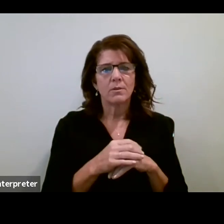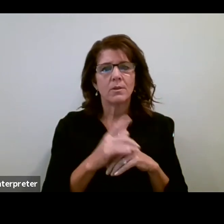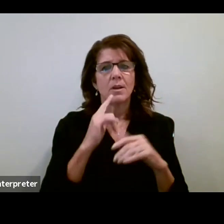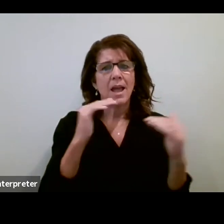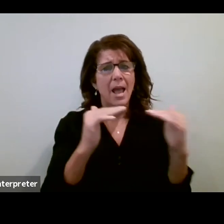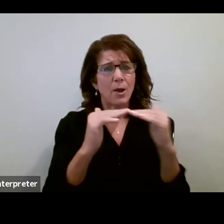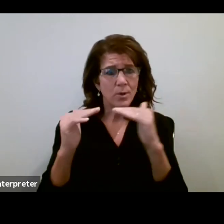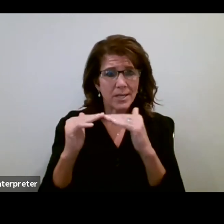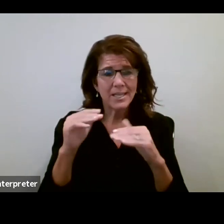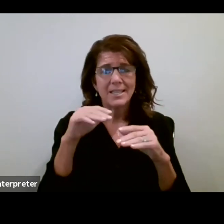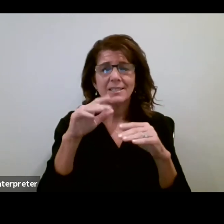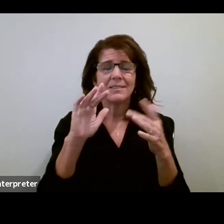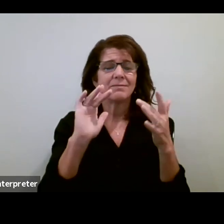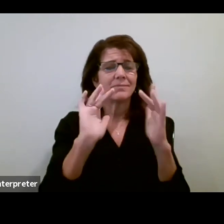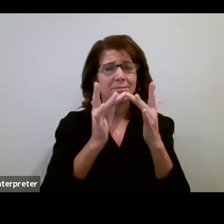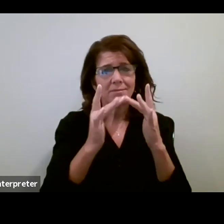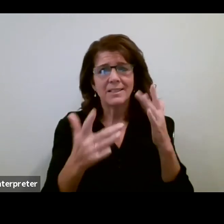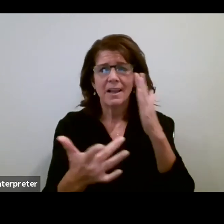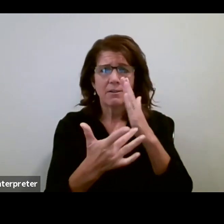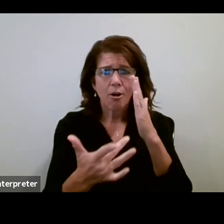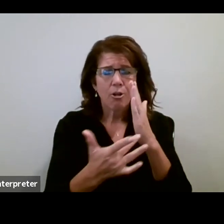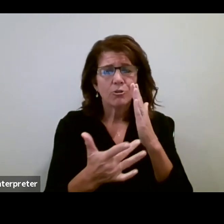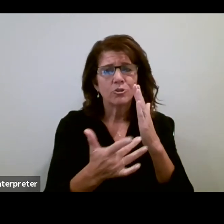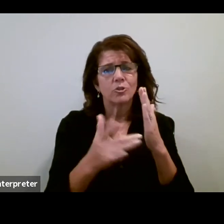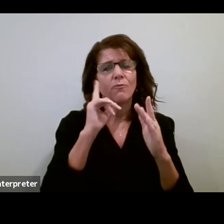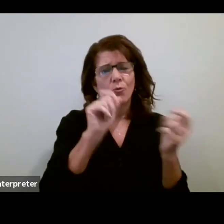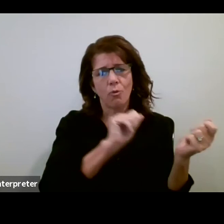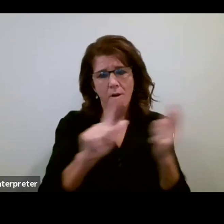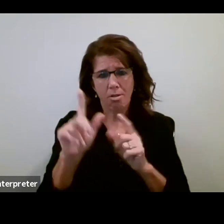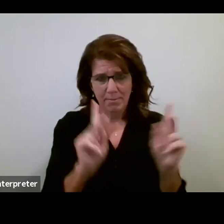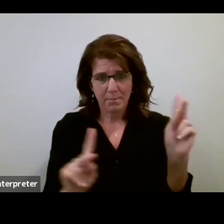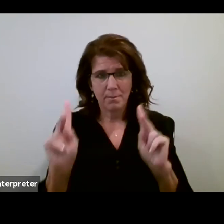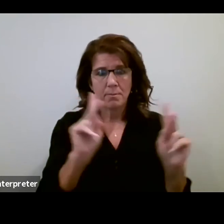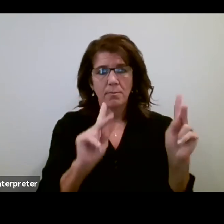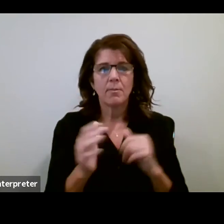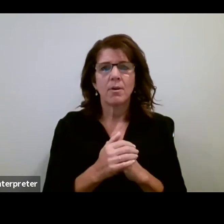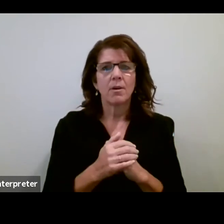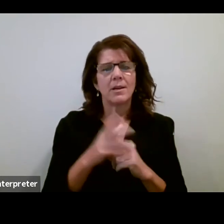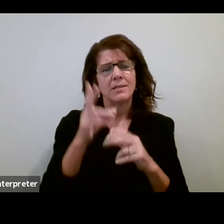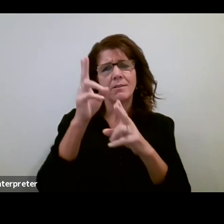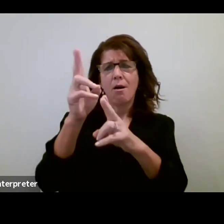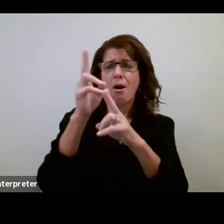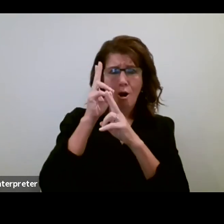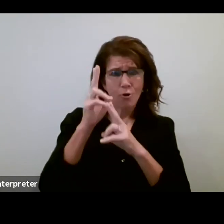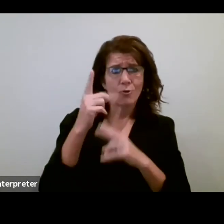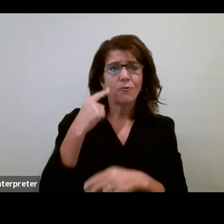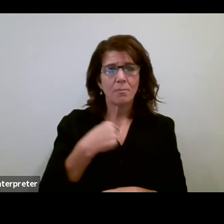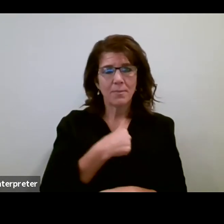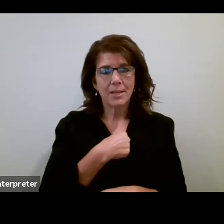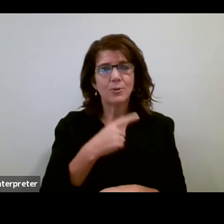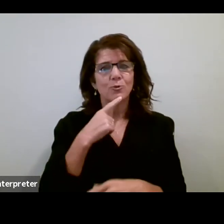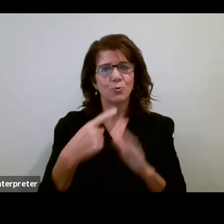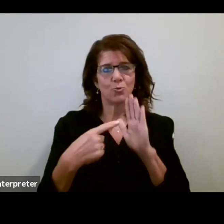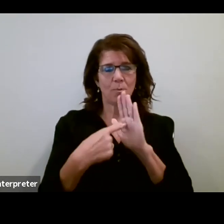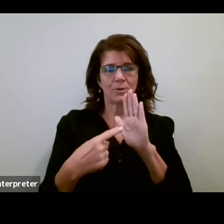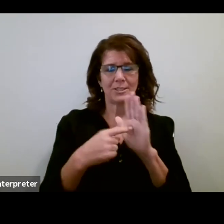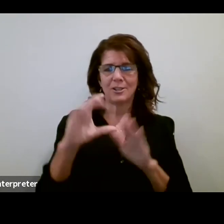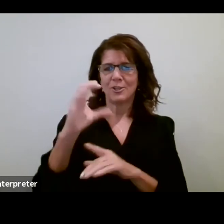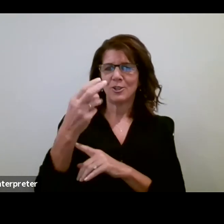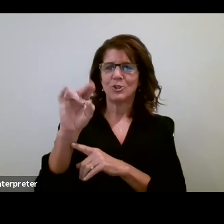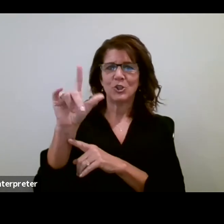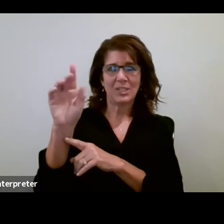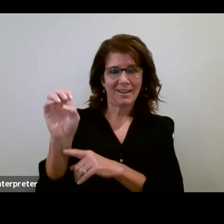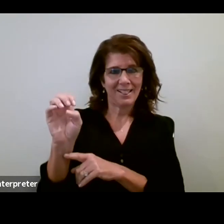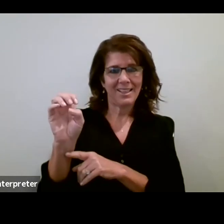personas mayores. Es realmente un honor estar aquí representando a Chile y al gobierno de mi marido, el presidente Sebastián